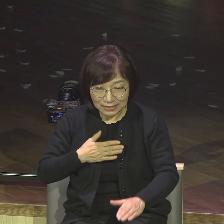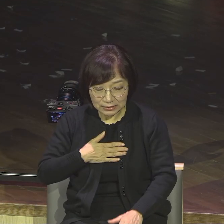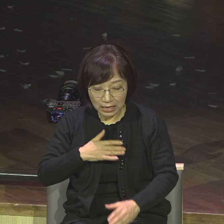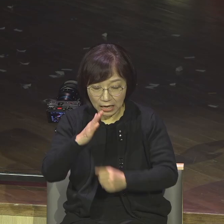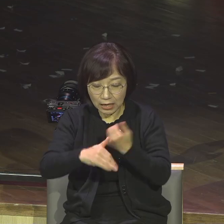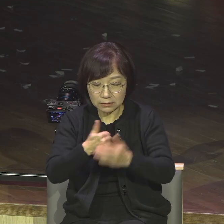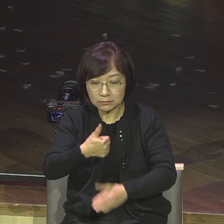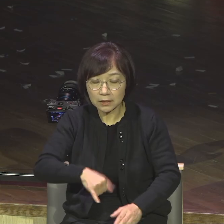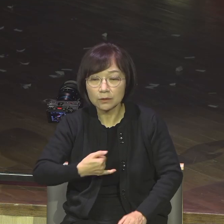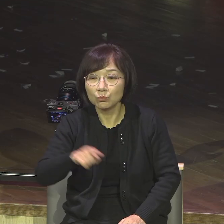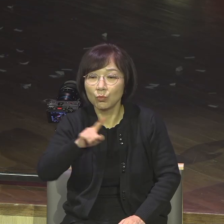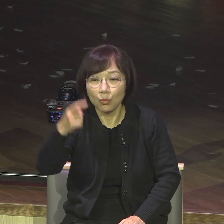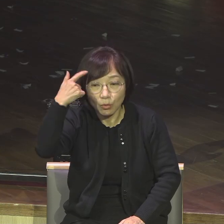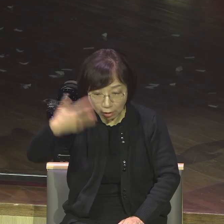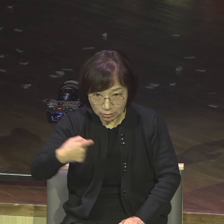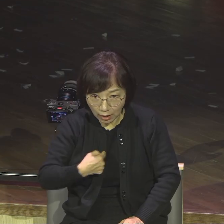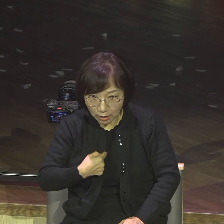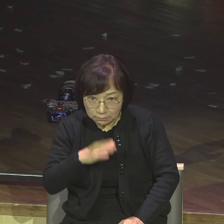네.